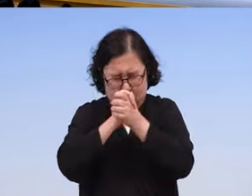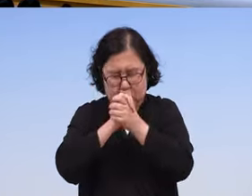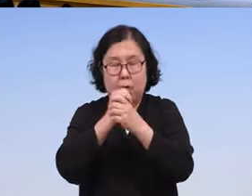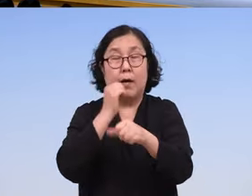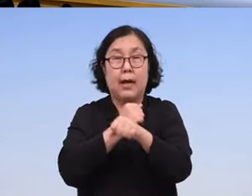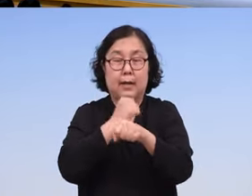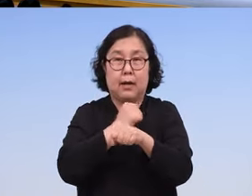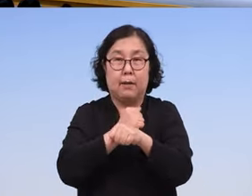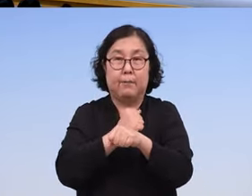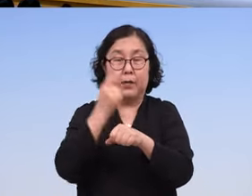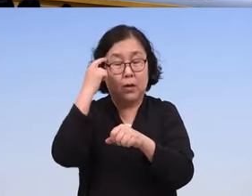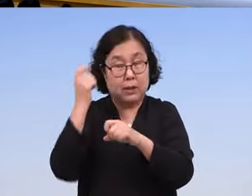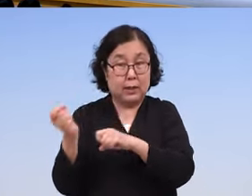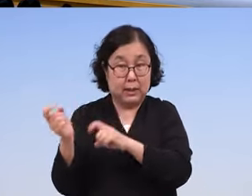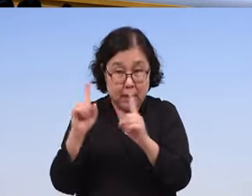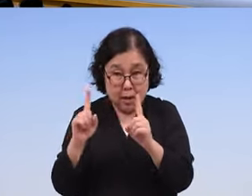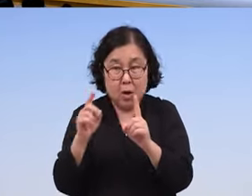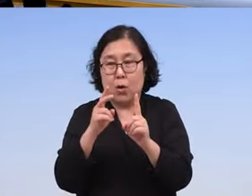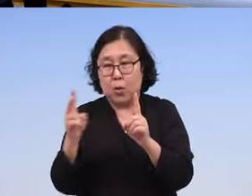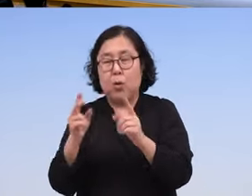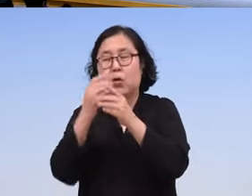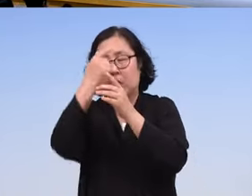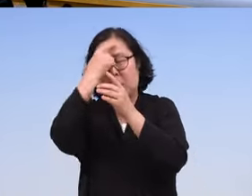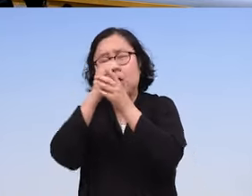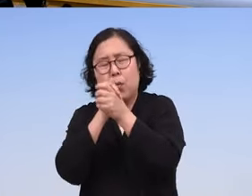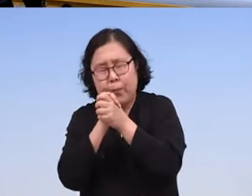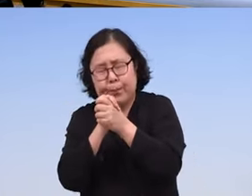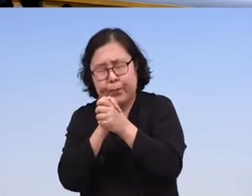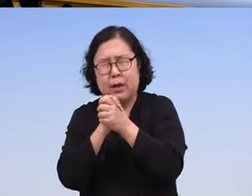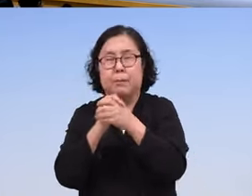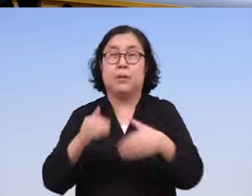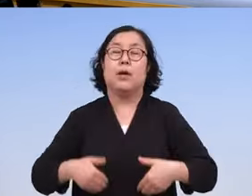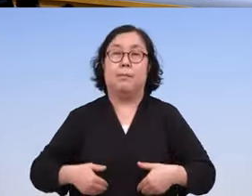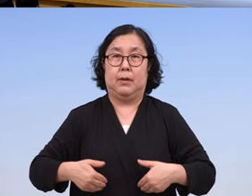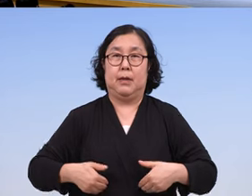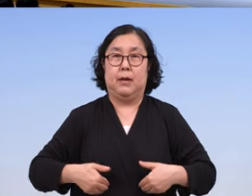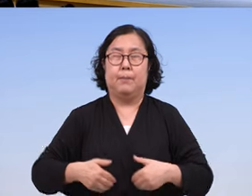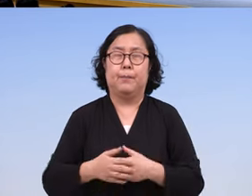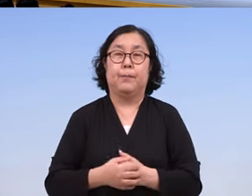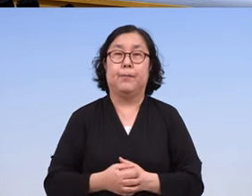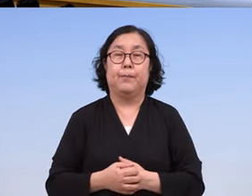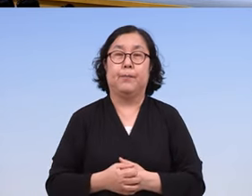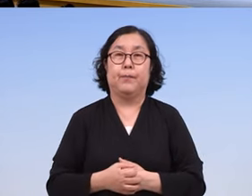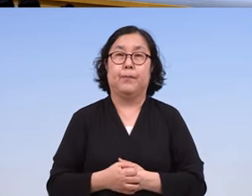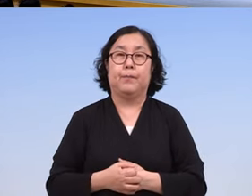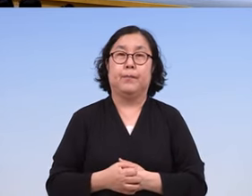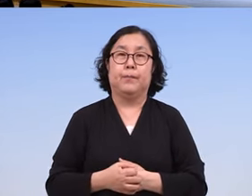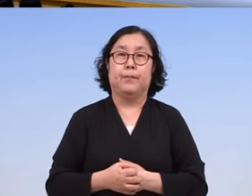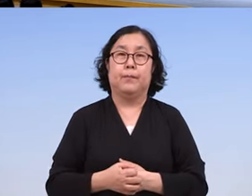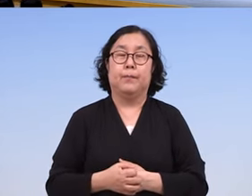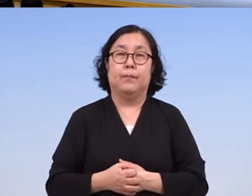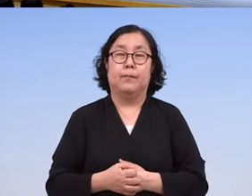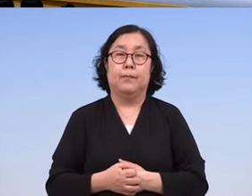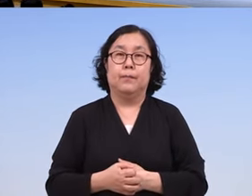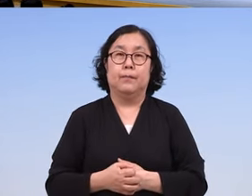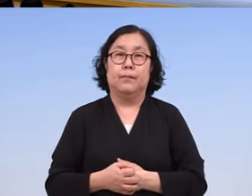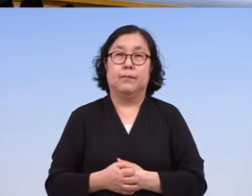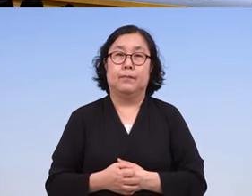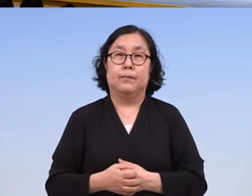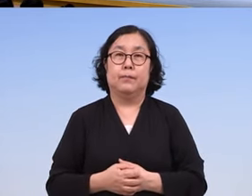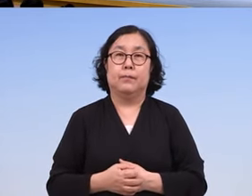정신 차리는 건 기도하는 거예요. 마지막 때 우리가 해야 되는 건 기도하는 게 기도하는 거.